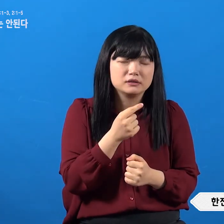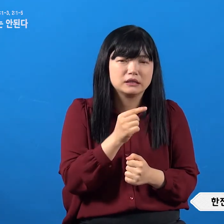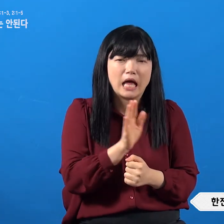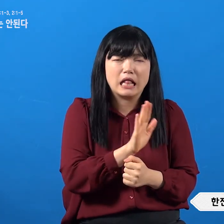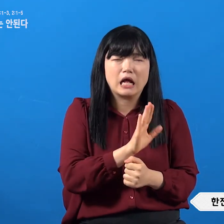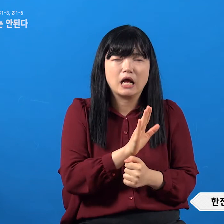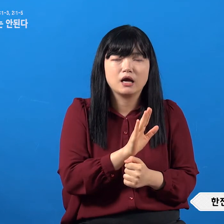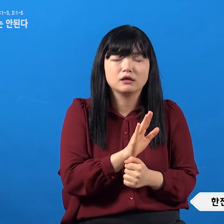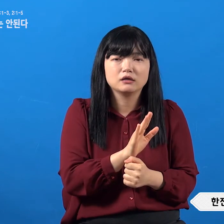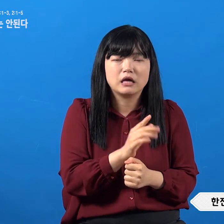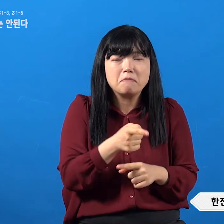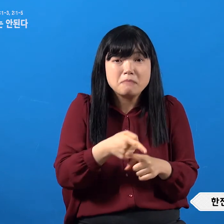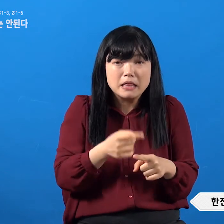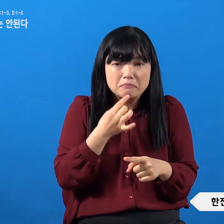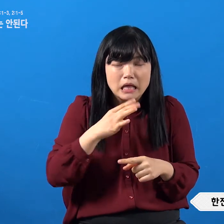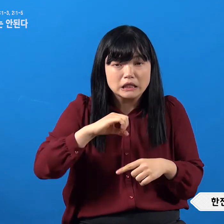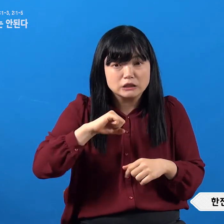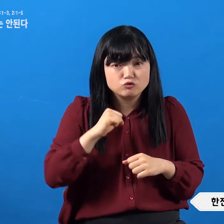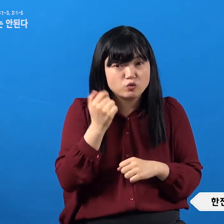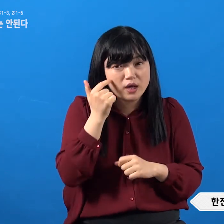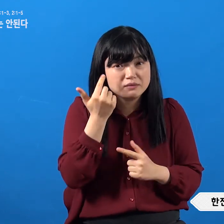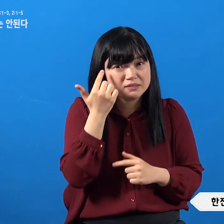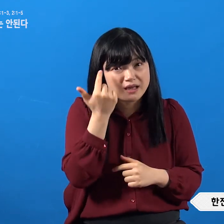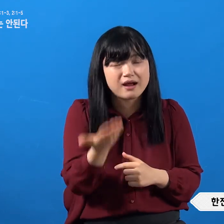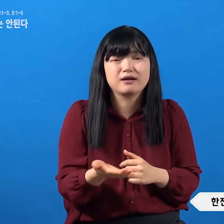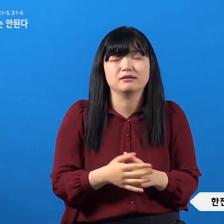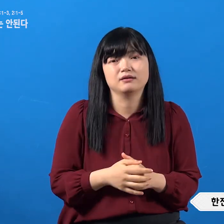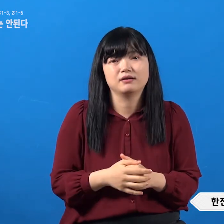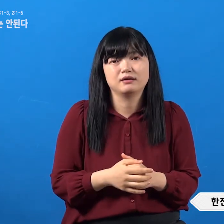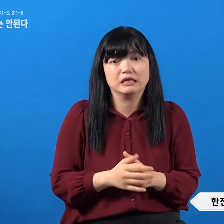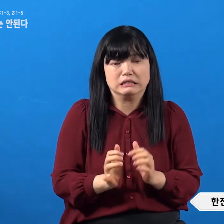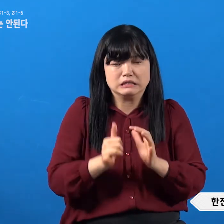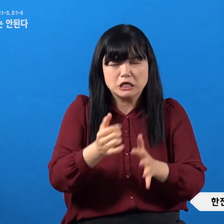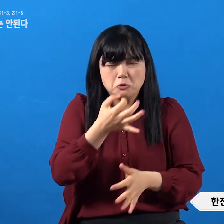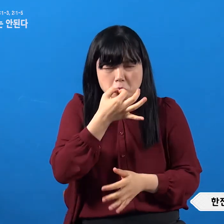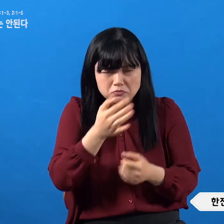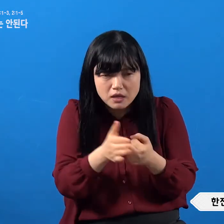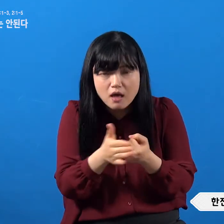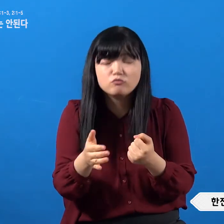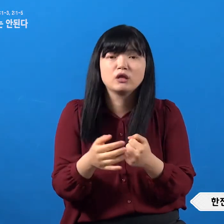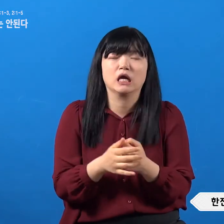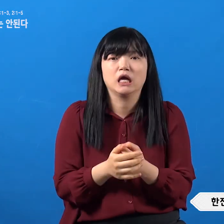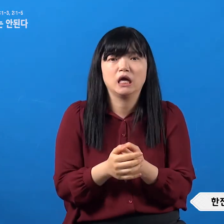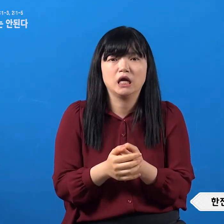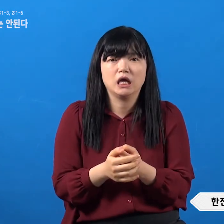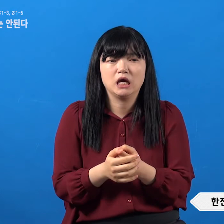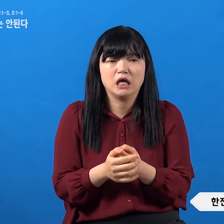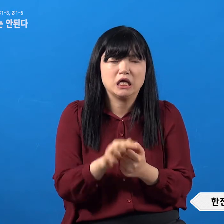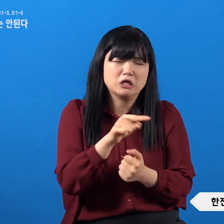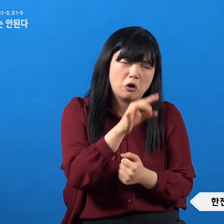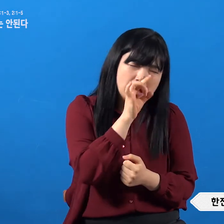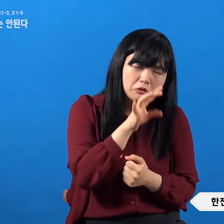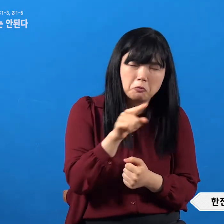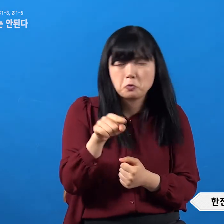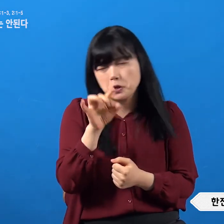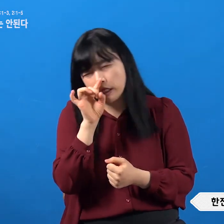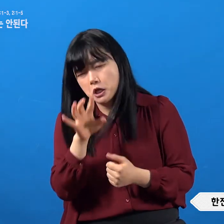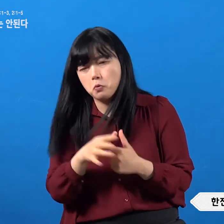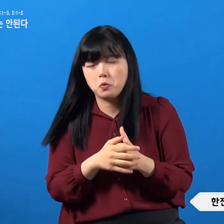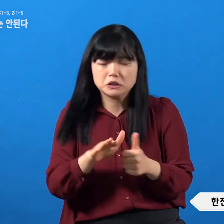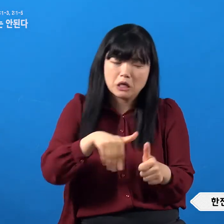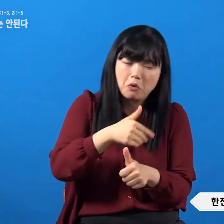열심에 그 정도에 머물러 있지는 않습니까? 세상 욕심 때문에 이게 산대고 저게